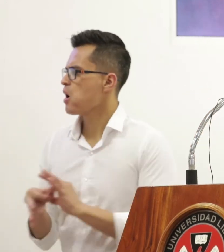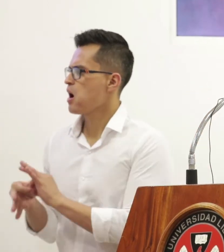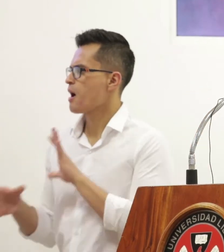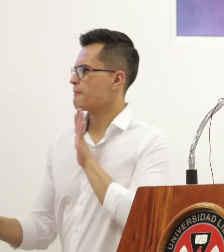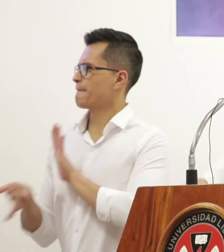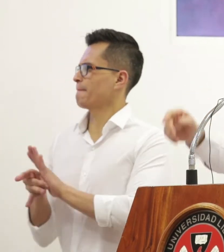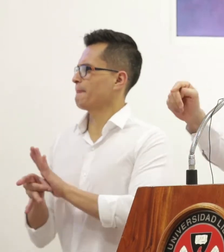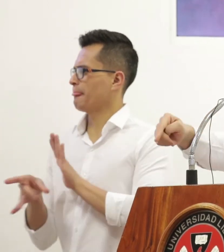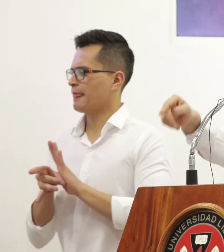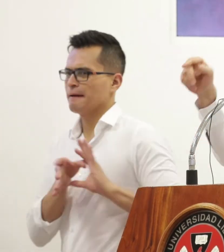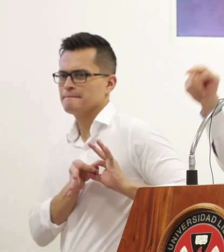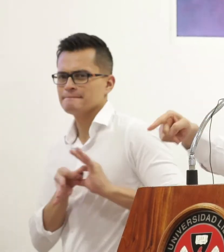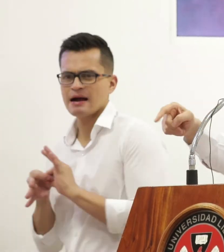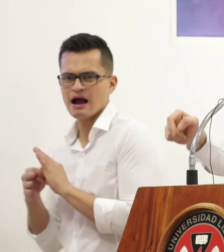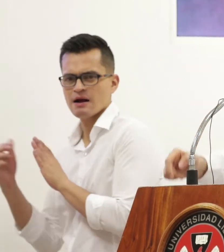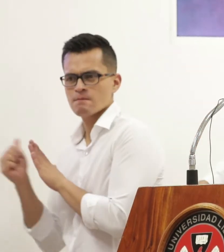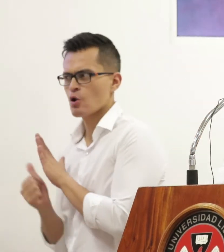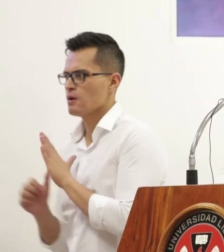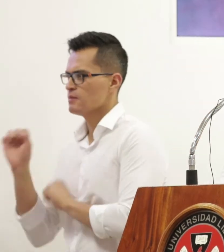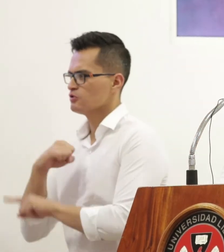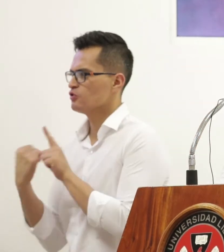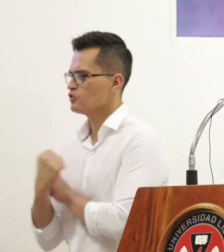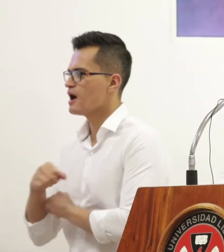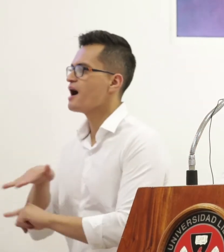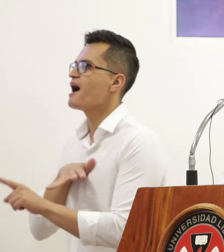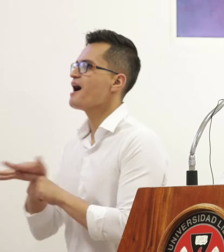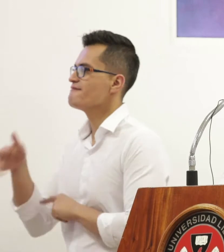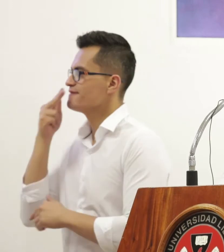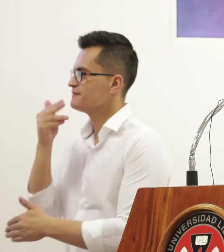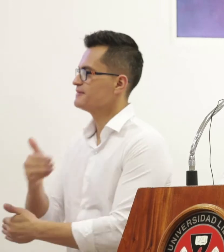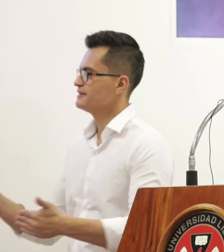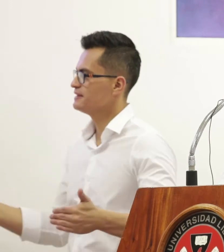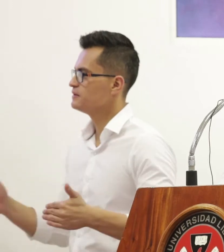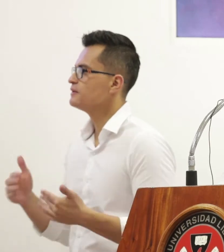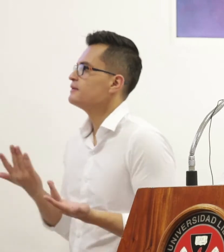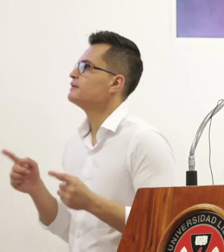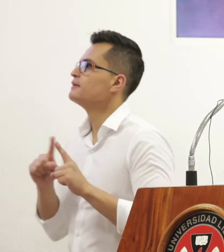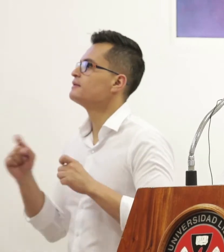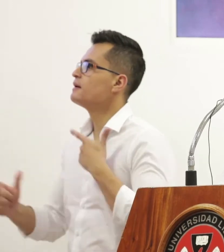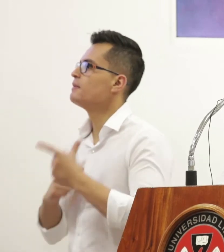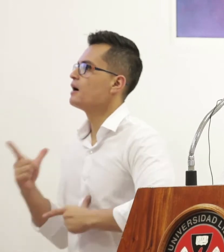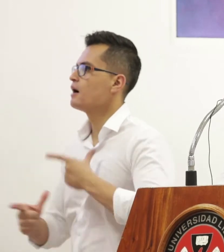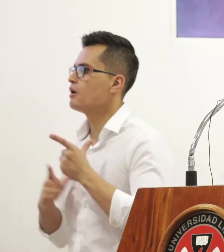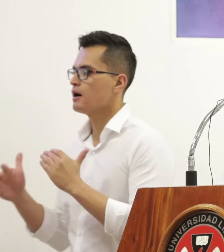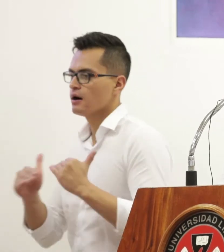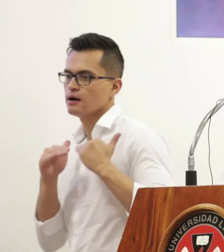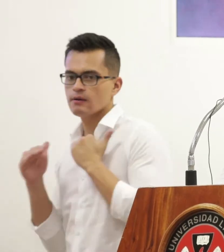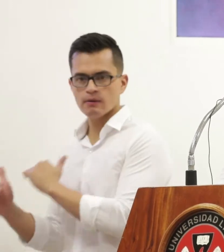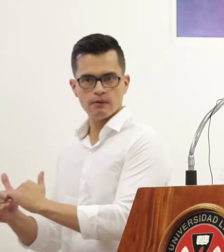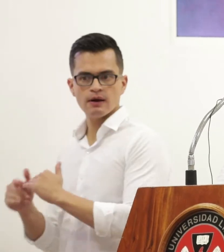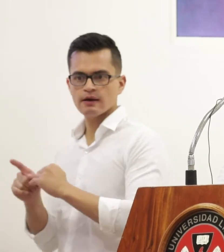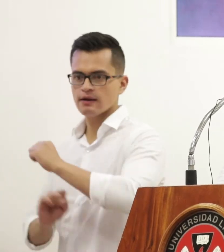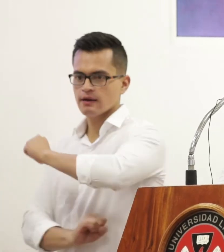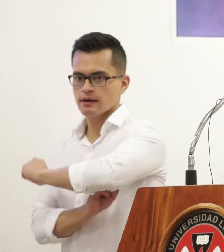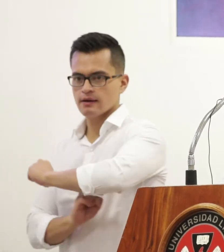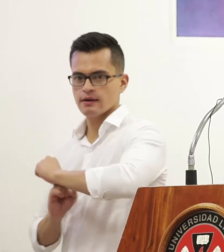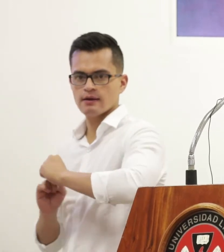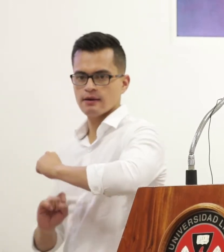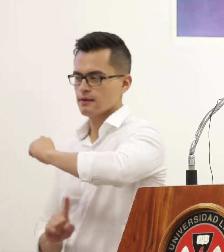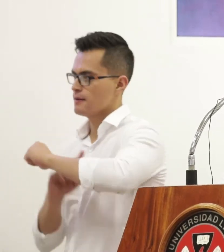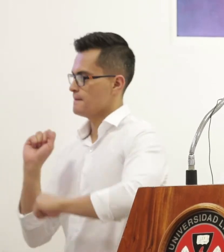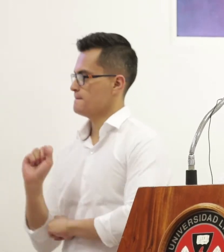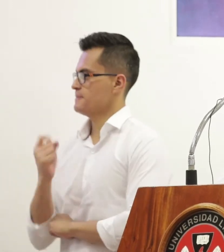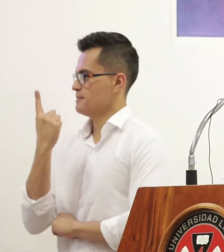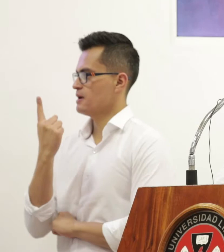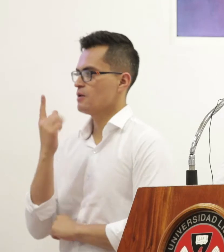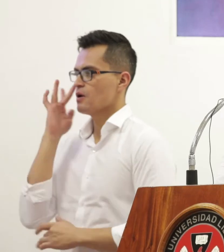sociales. Y eso es una gran limitación para la lucha por la igualdad, que es el primero de los cometidos de una reforma a la justicia,